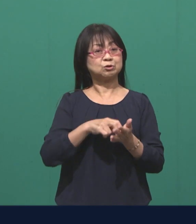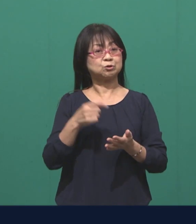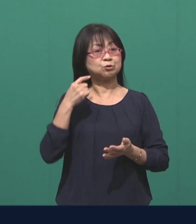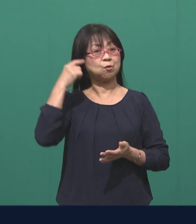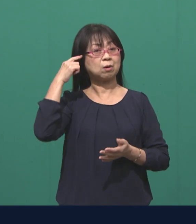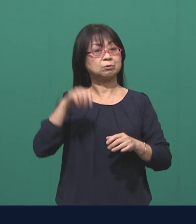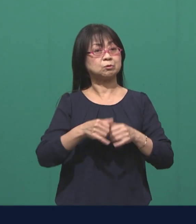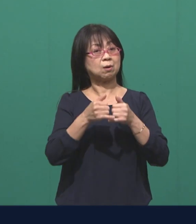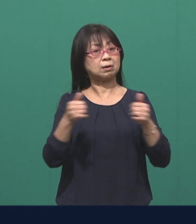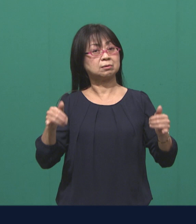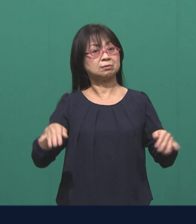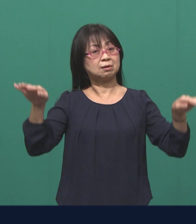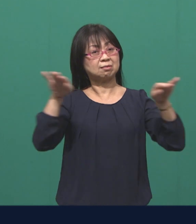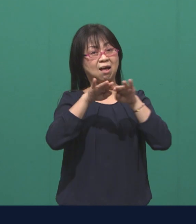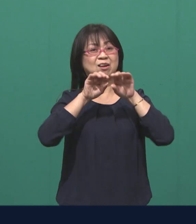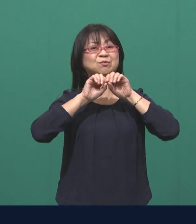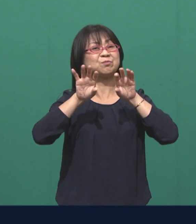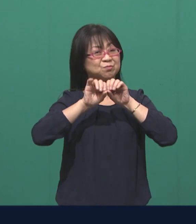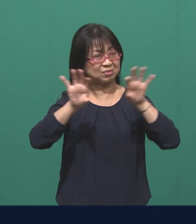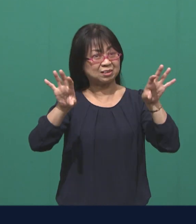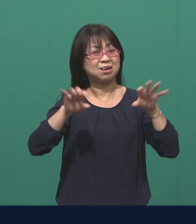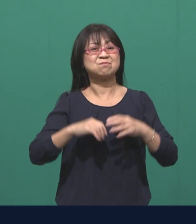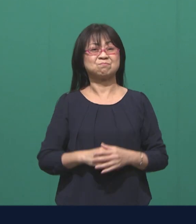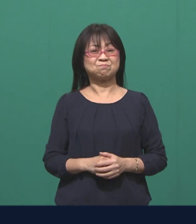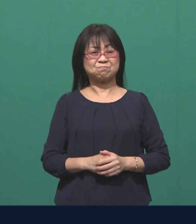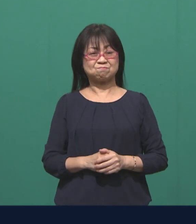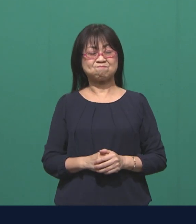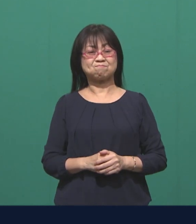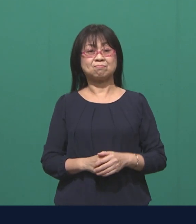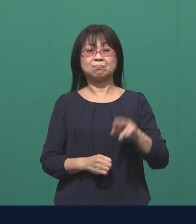滋賀県立聴覚障害者センターよりお知らせです。